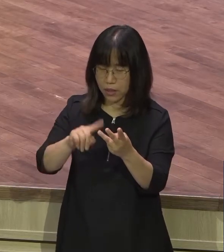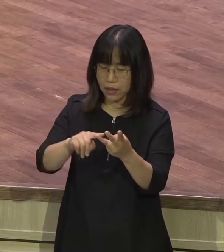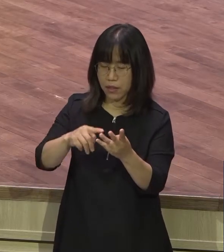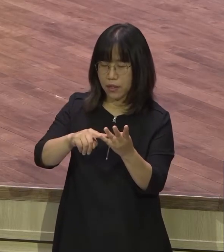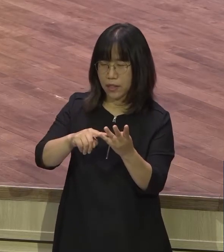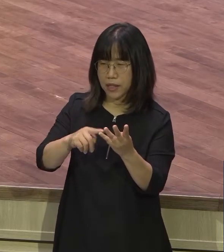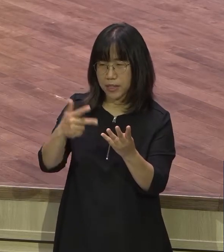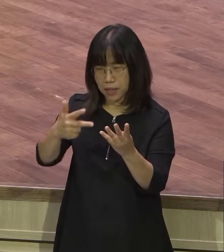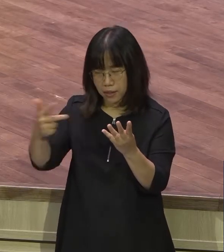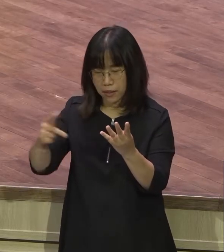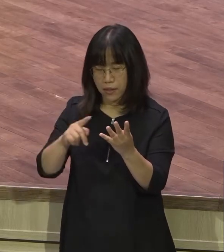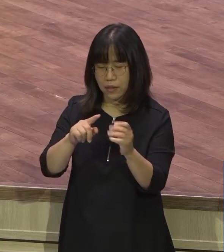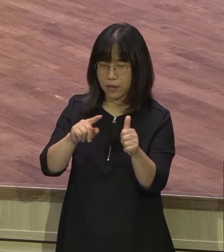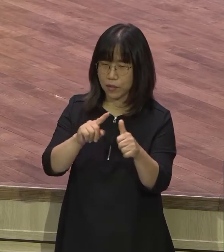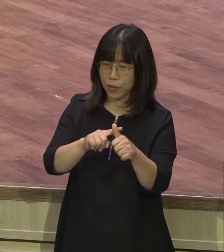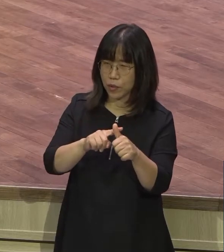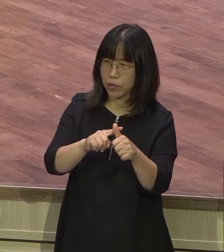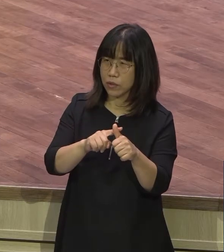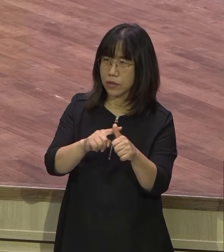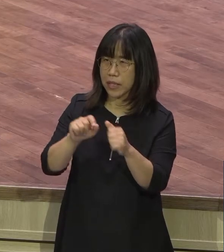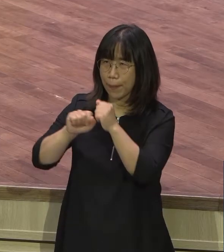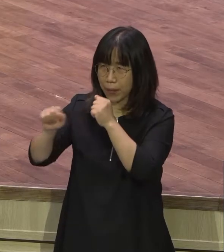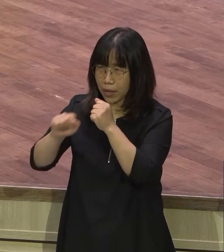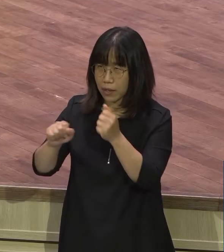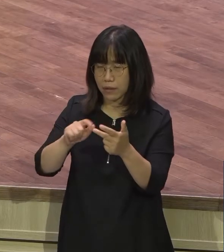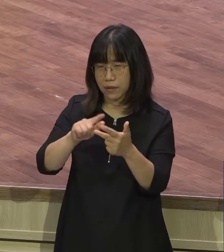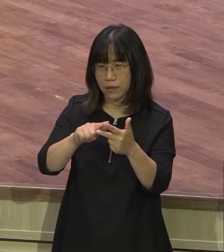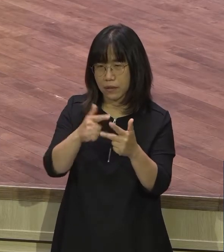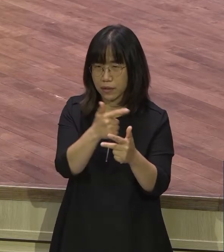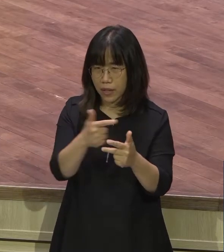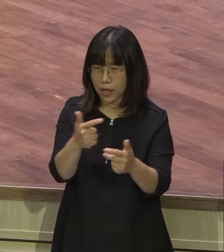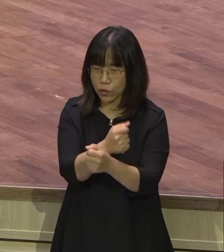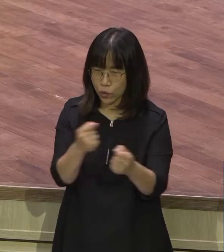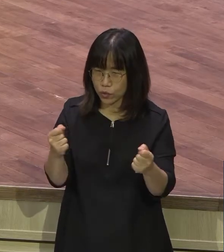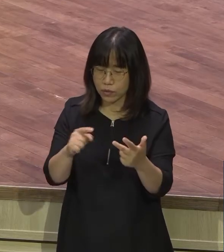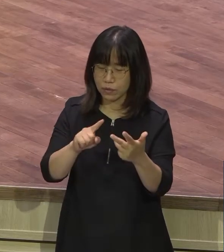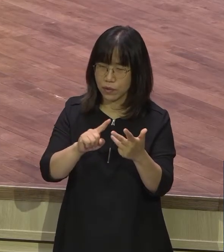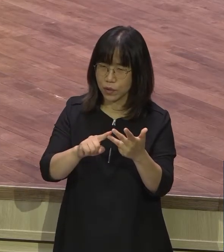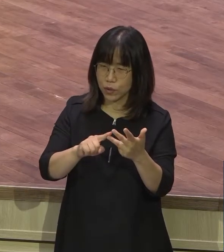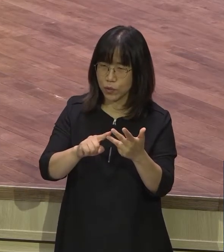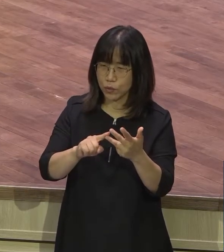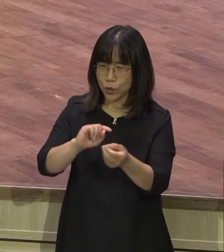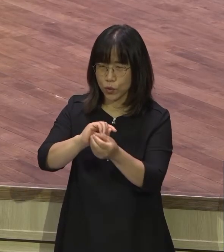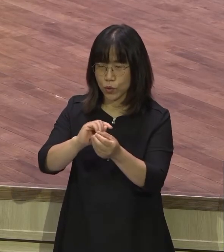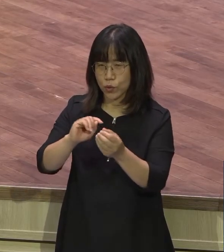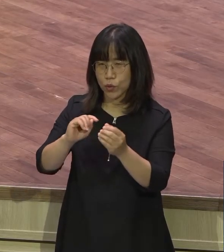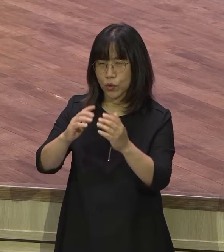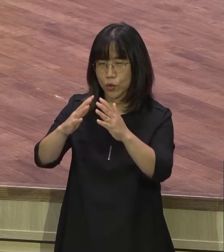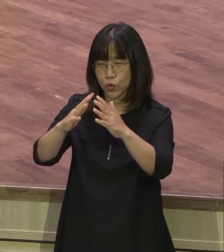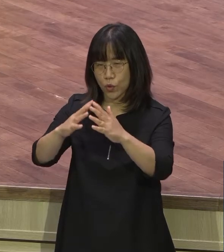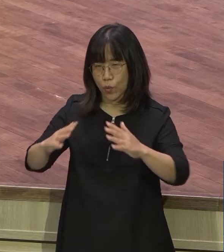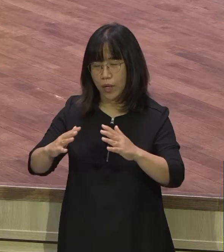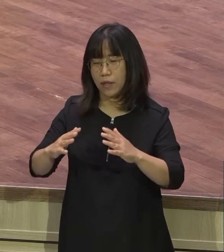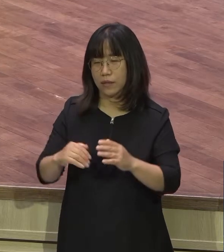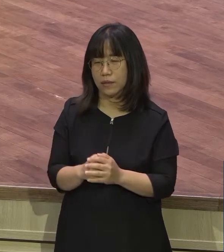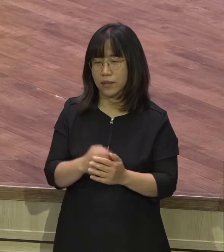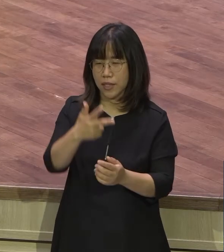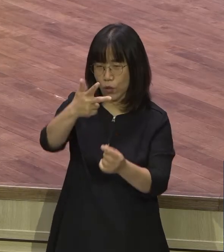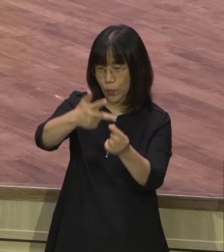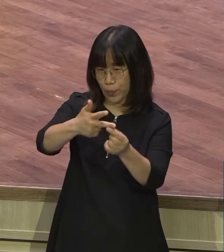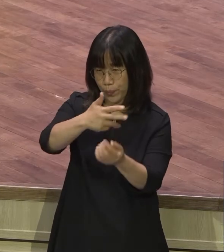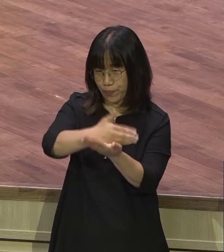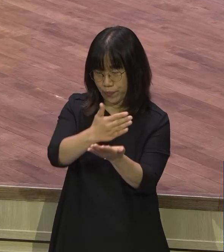나팔절, 대속제일절, 또 초막절 그렇게 7절기가 나옵니다. 그런데 독특한